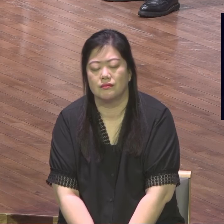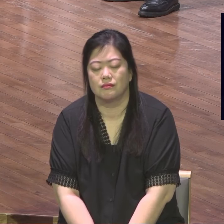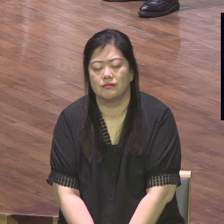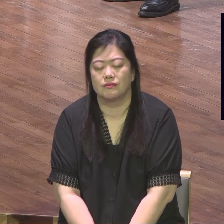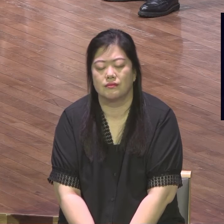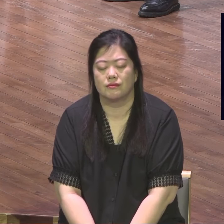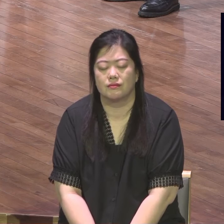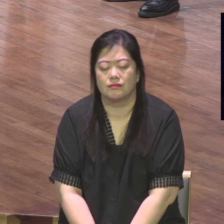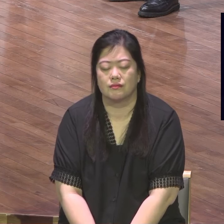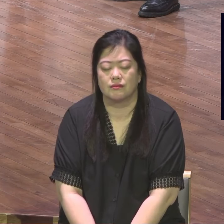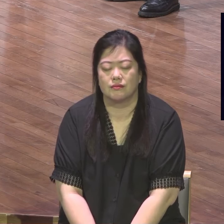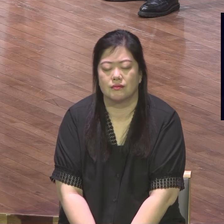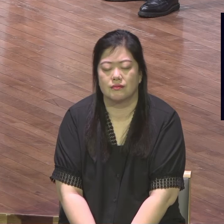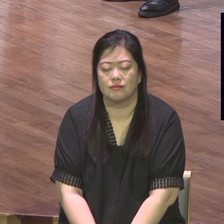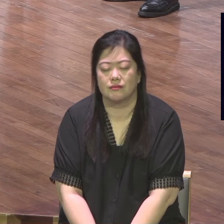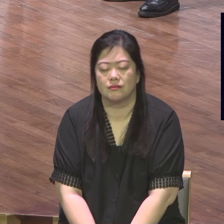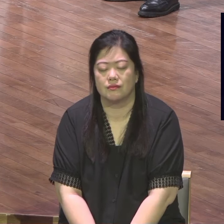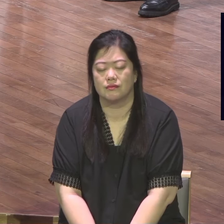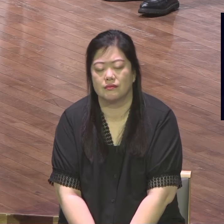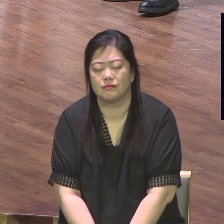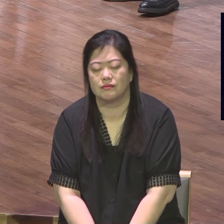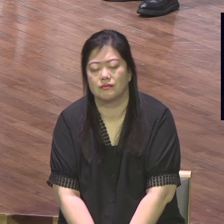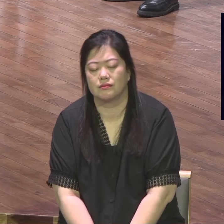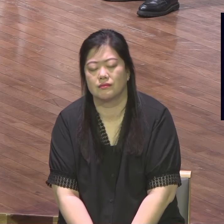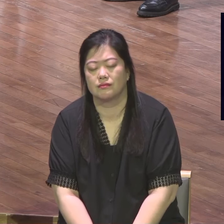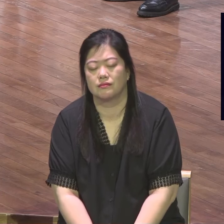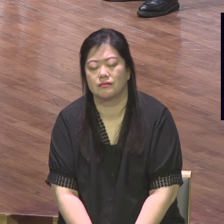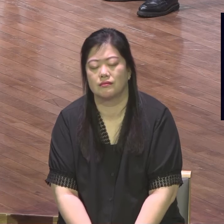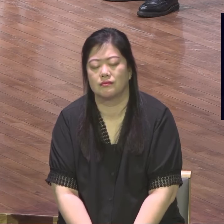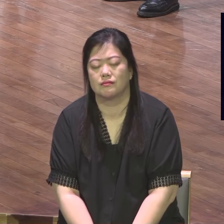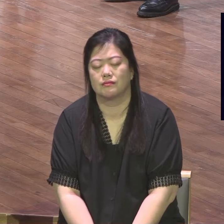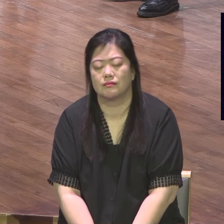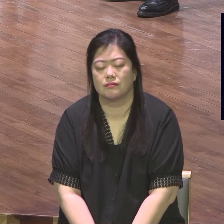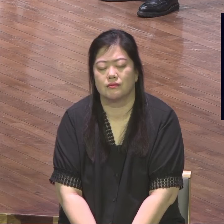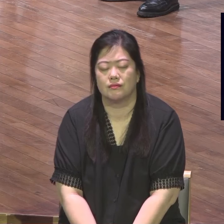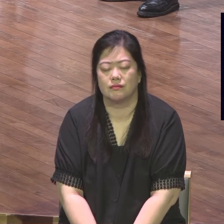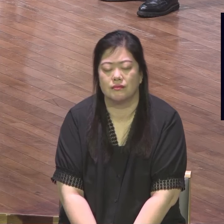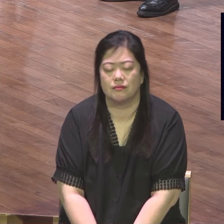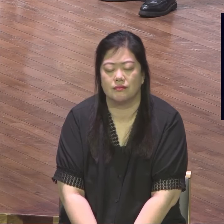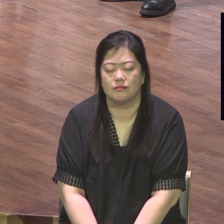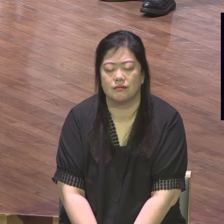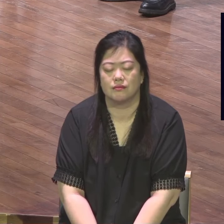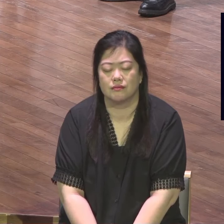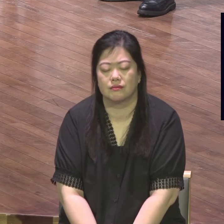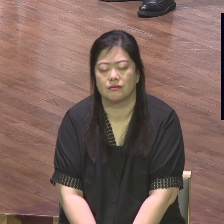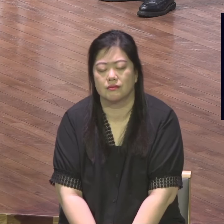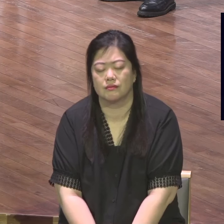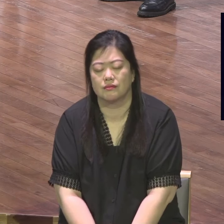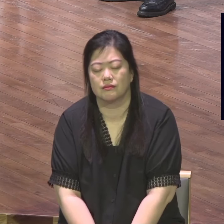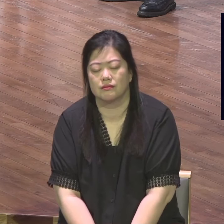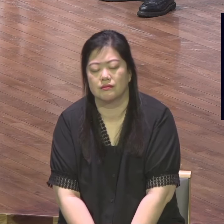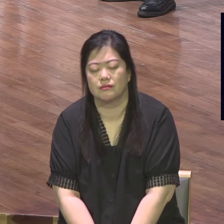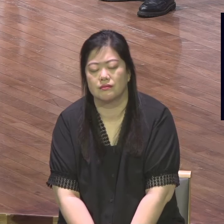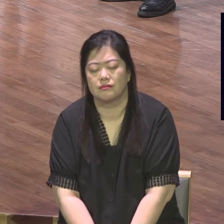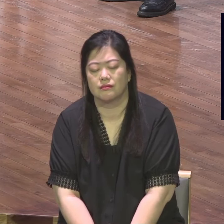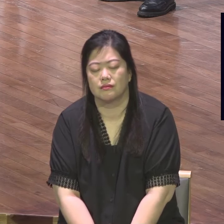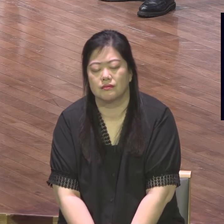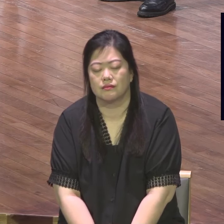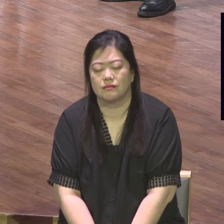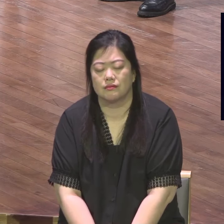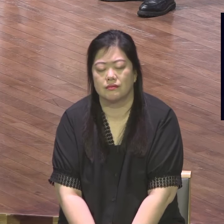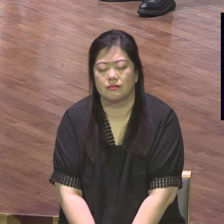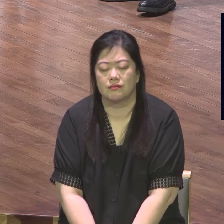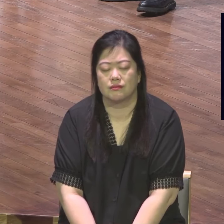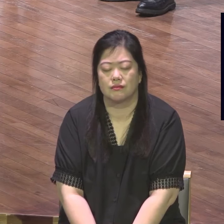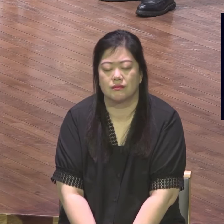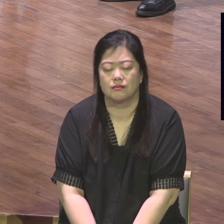환자들이 질병으로 고통 당합니다. 암병을 고치시는 주의 성령한 손으로 주님께서 얼마주 안수하셔서 회복되는